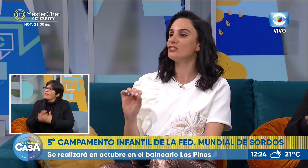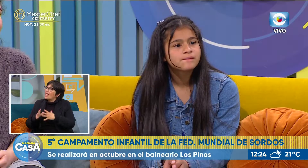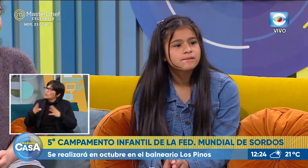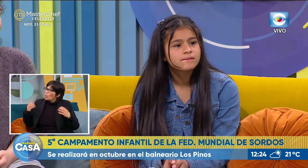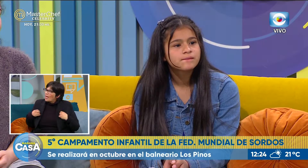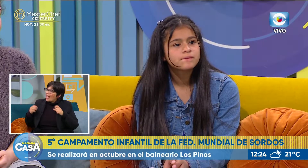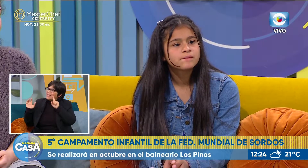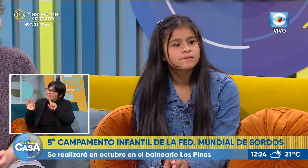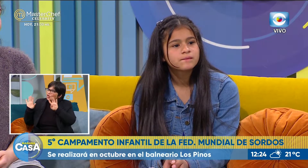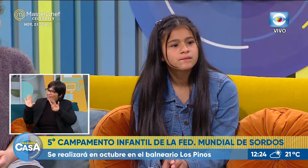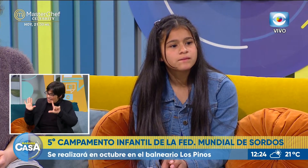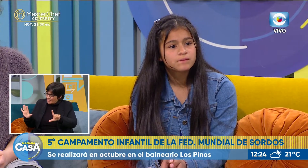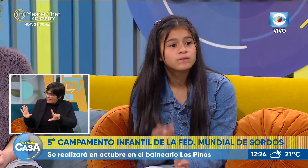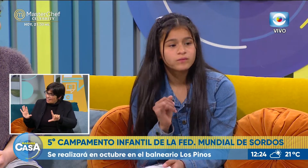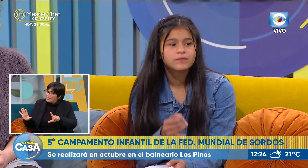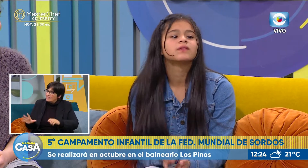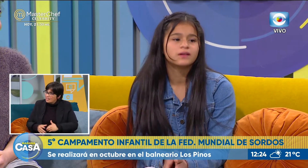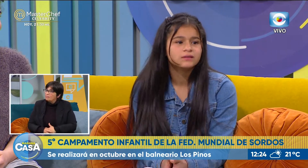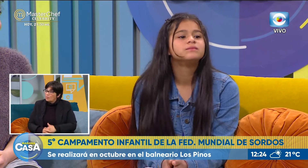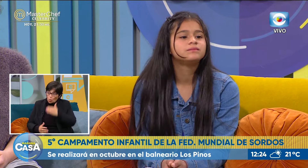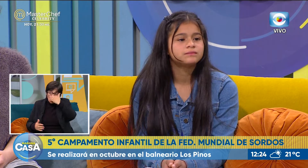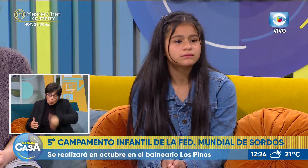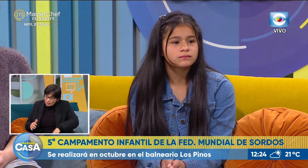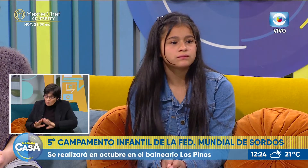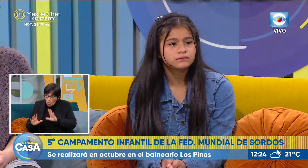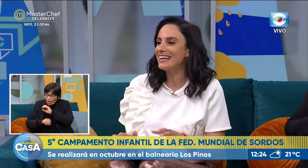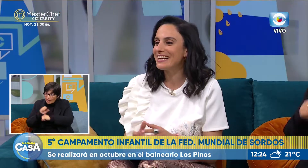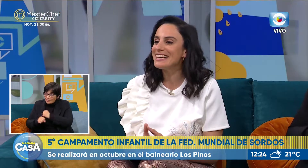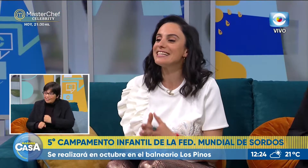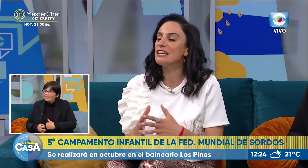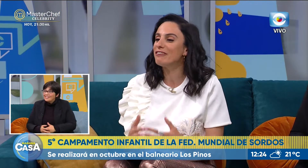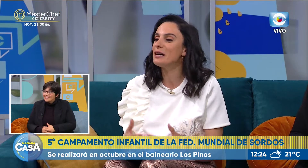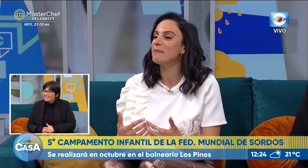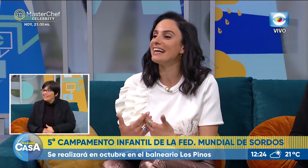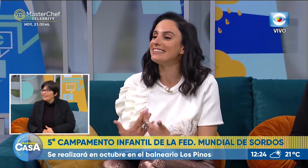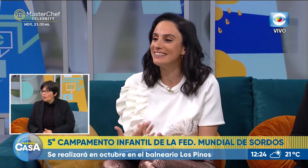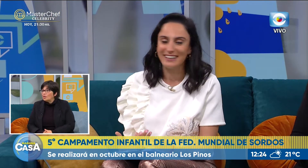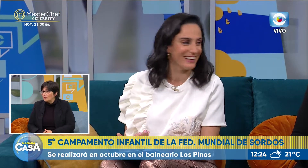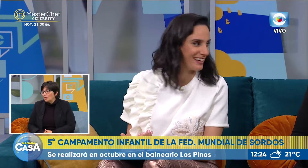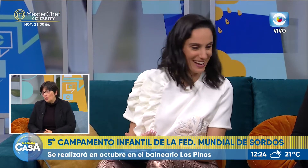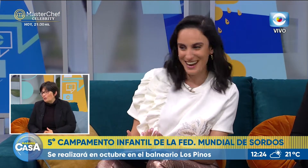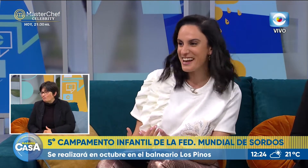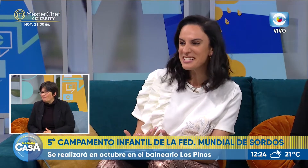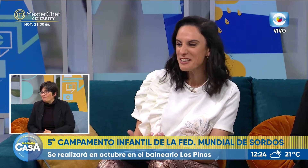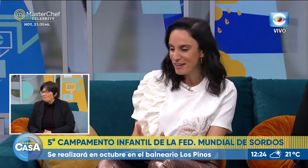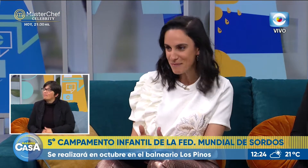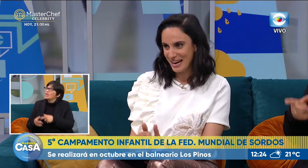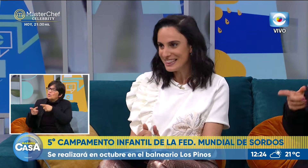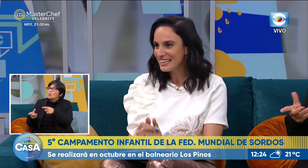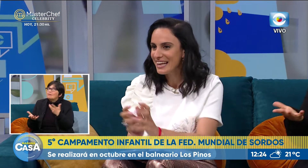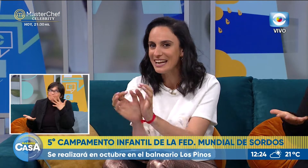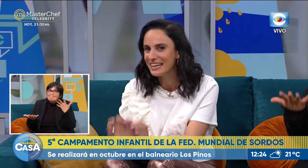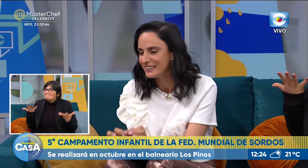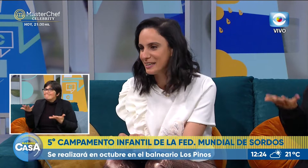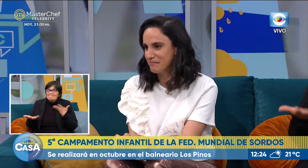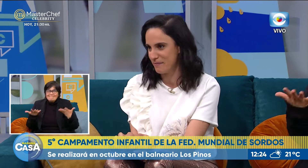escuela 197. Sí. El último año. Bueno, ¿y qué significa para ti... Sí, en el último año estoy. ¿Qué significa para